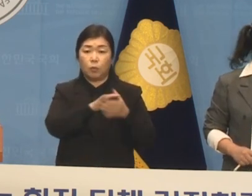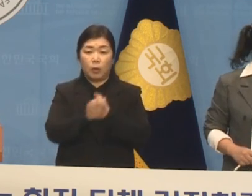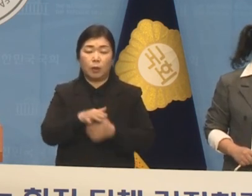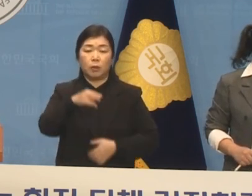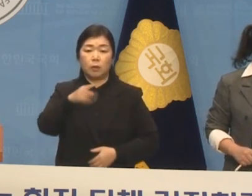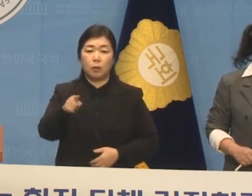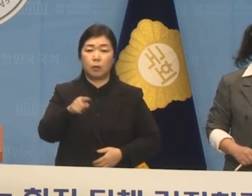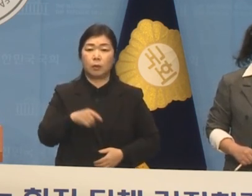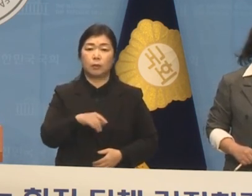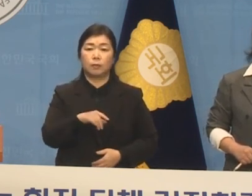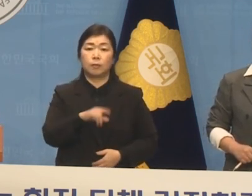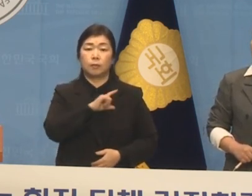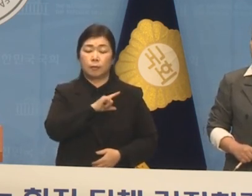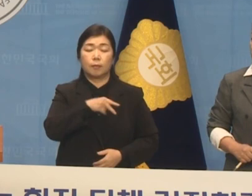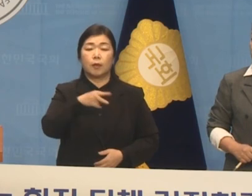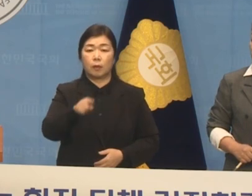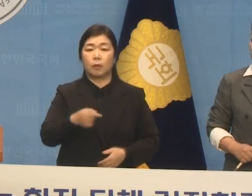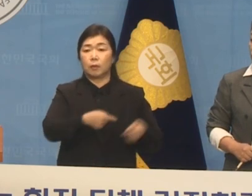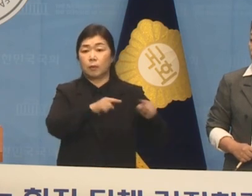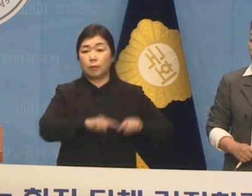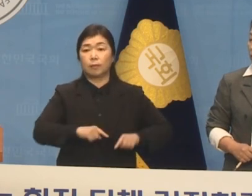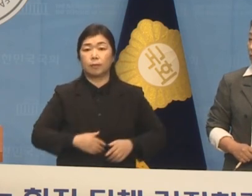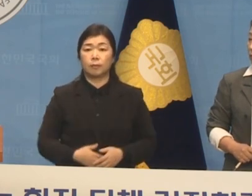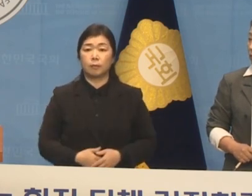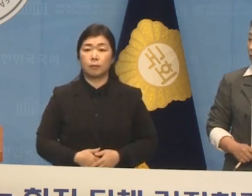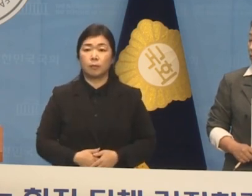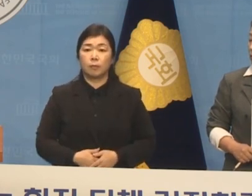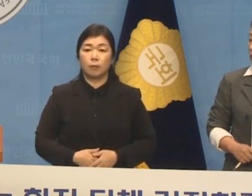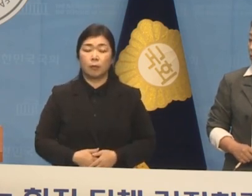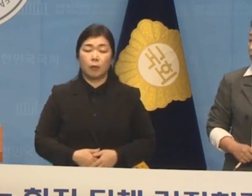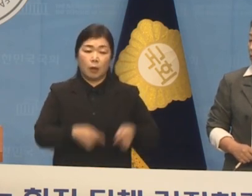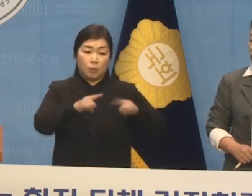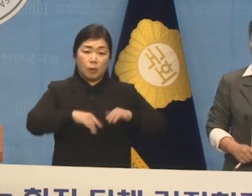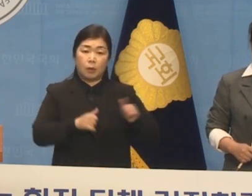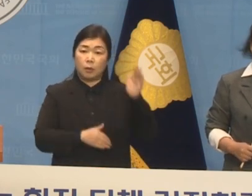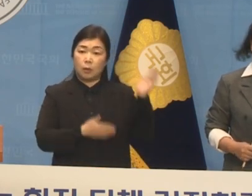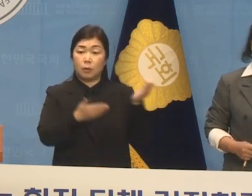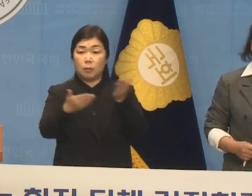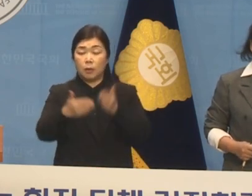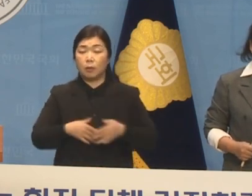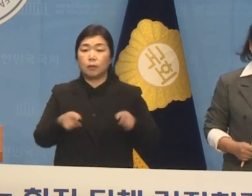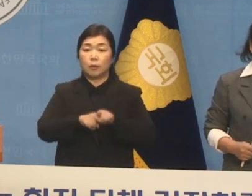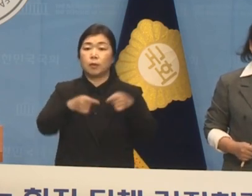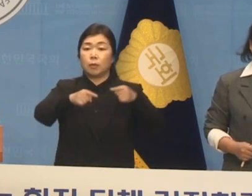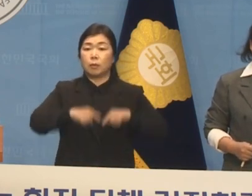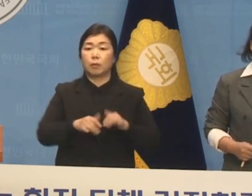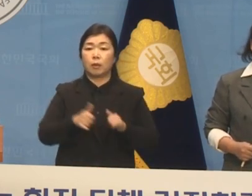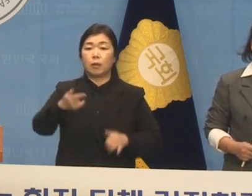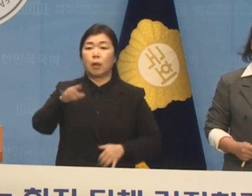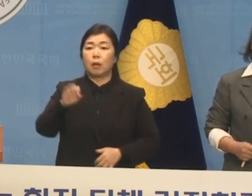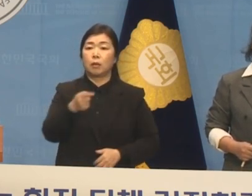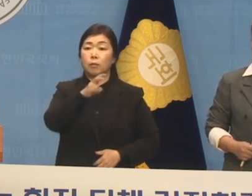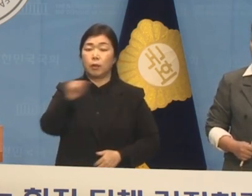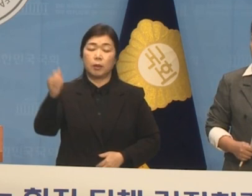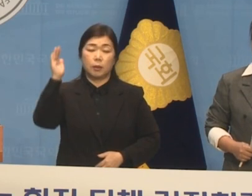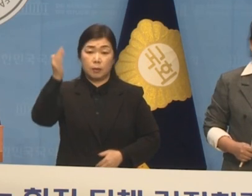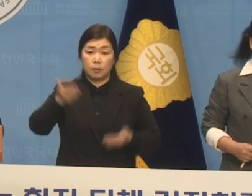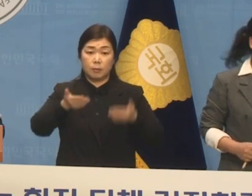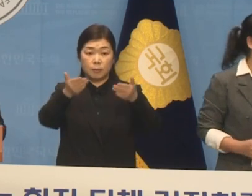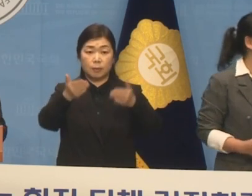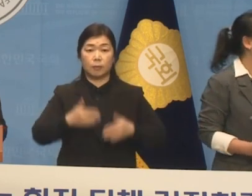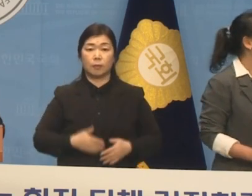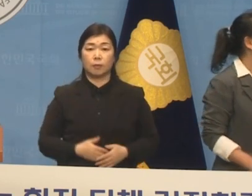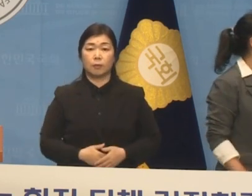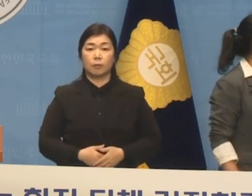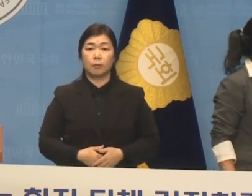참석하셨습니다. 이제 발언을 듣도록 하겠습니다. 먼저 오늘 함께 참석해 주신 강은미 의원님 발언이